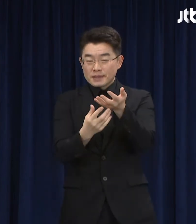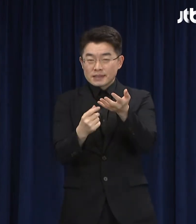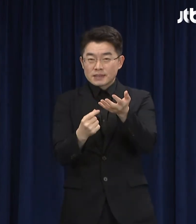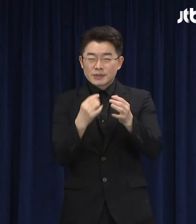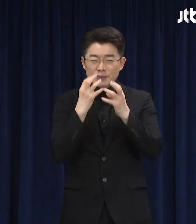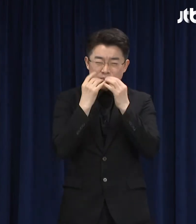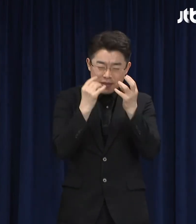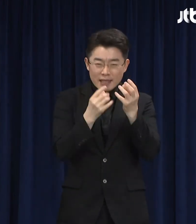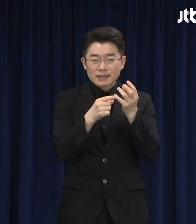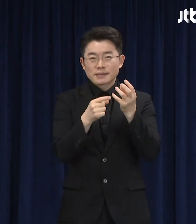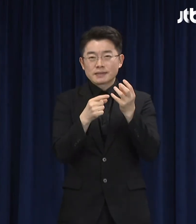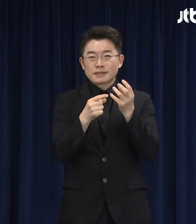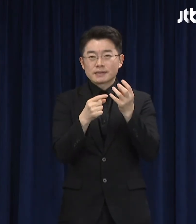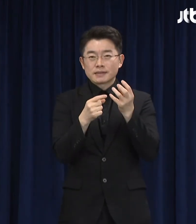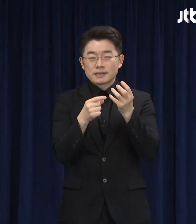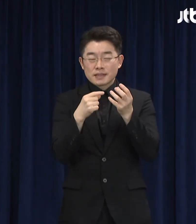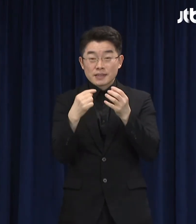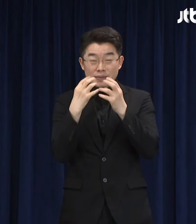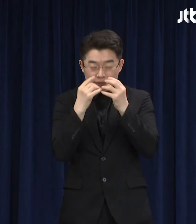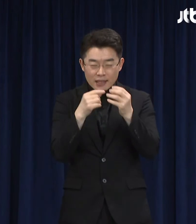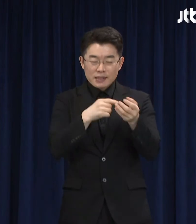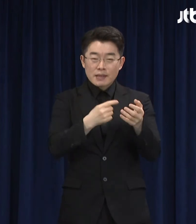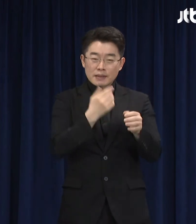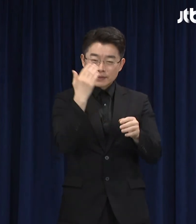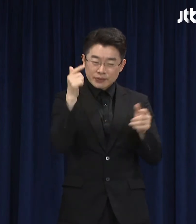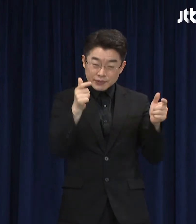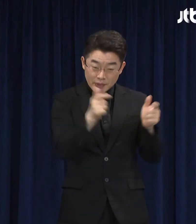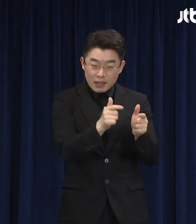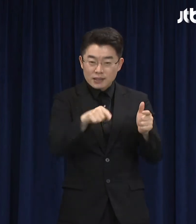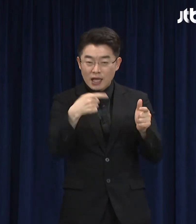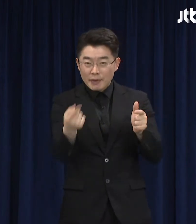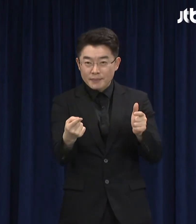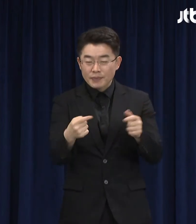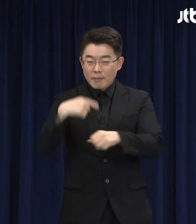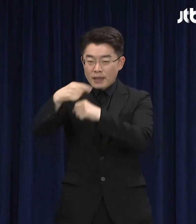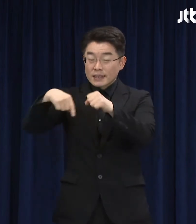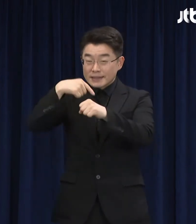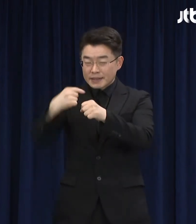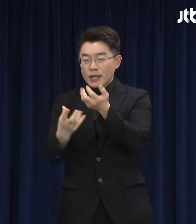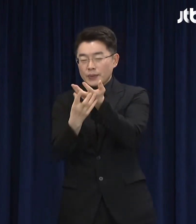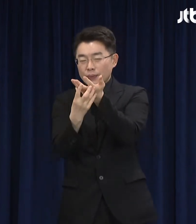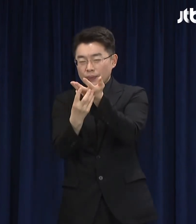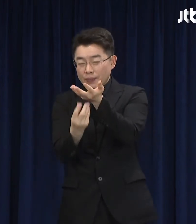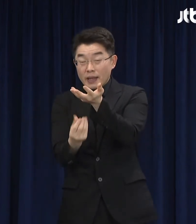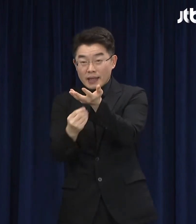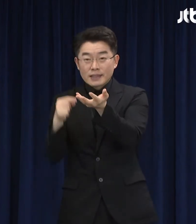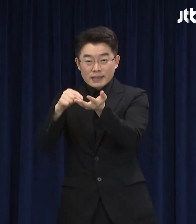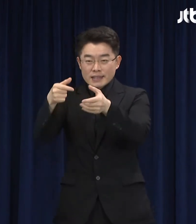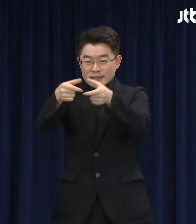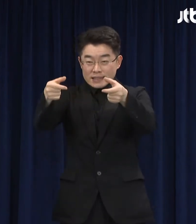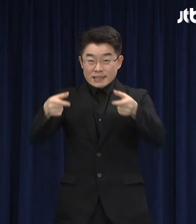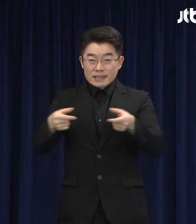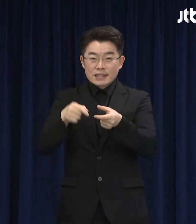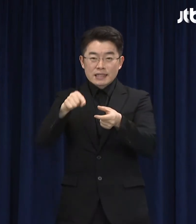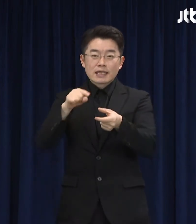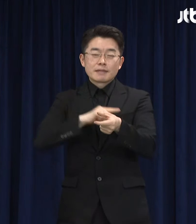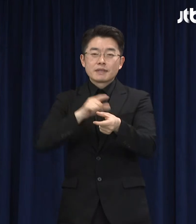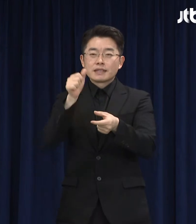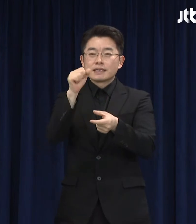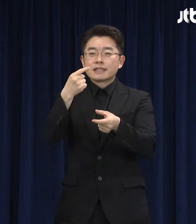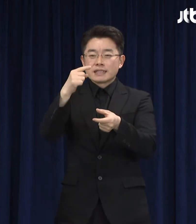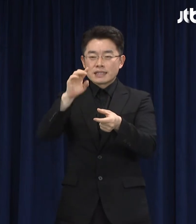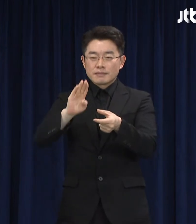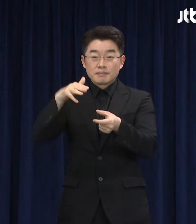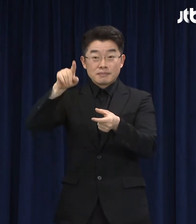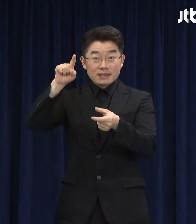흡착체라고 하는 것은 아까 말씀드린 대로 방사성 핵종을 제거하는 주 설비에 이루어진 설비가